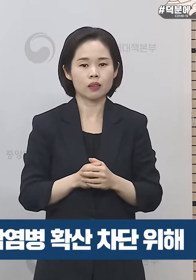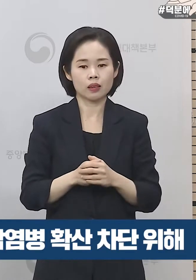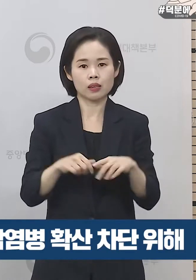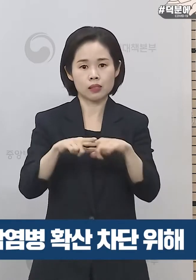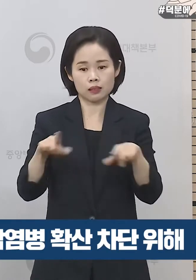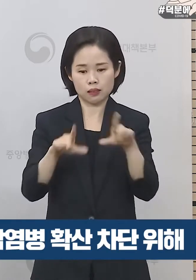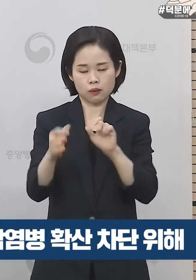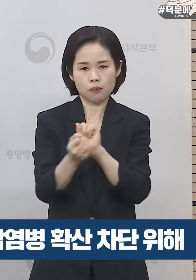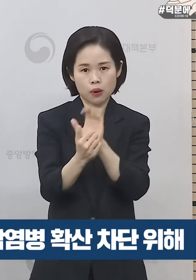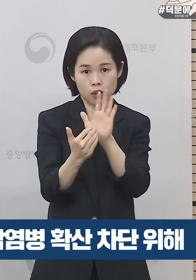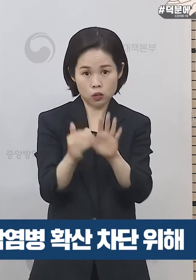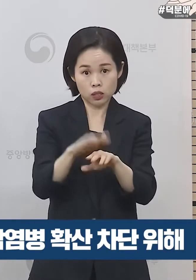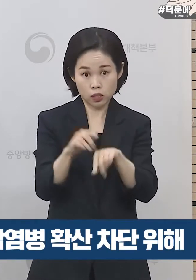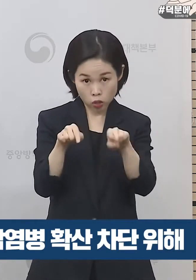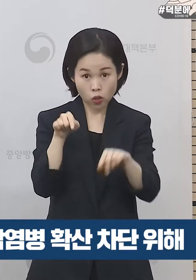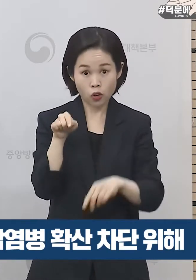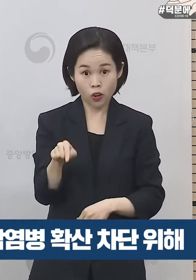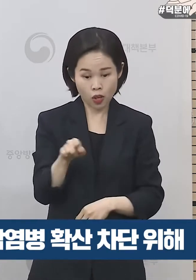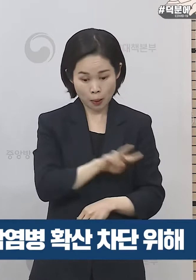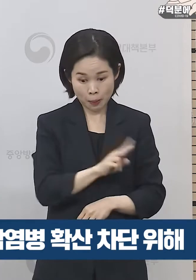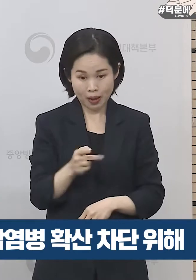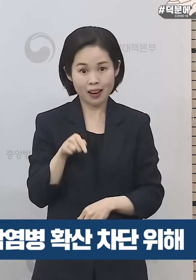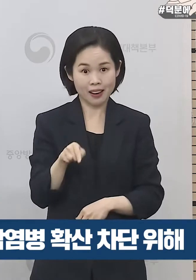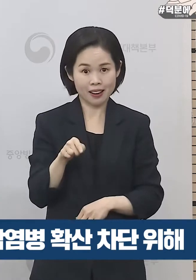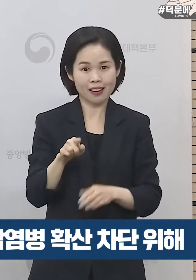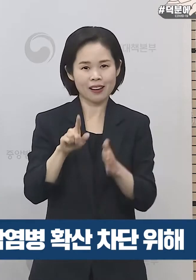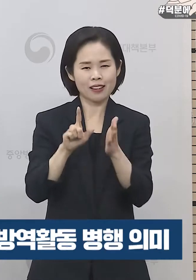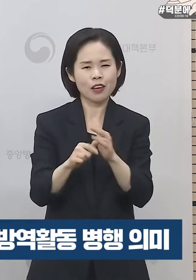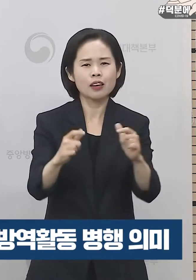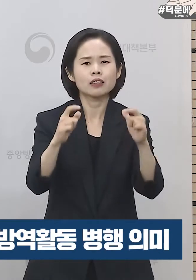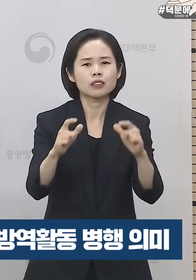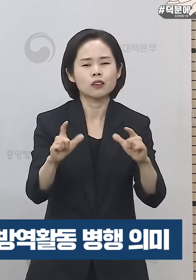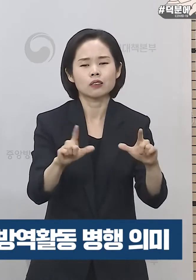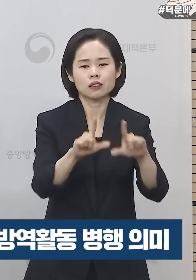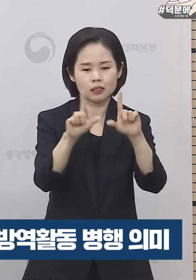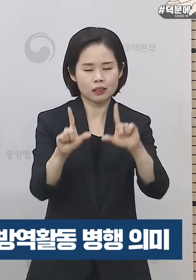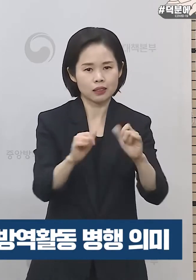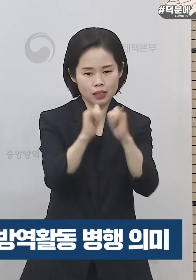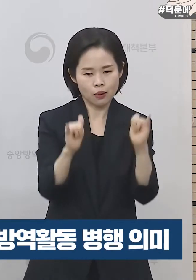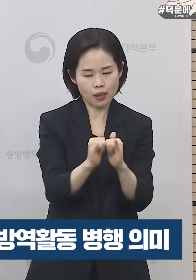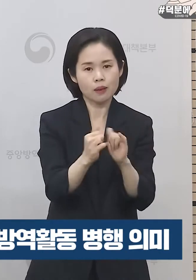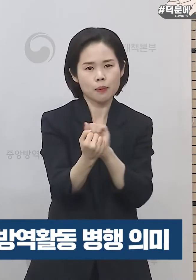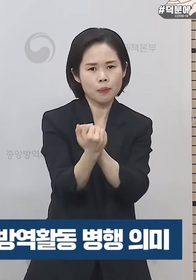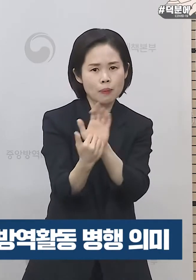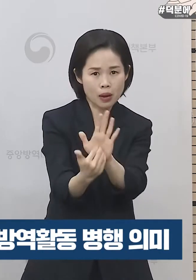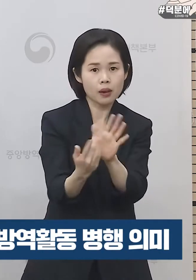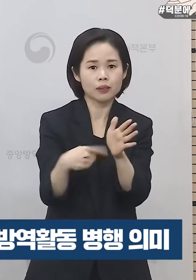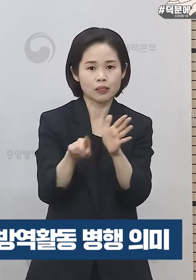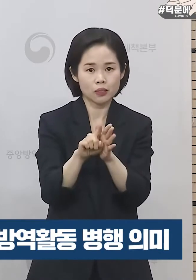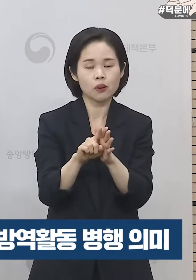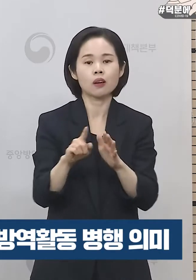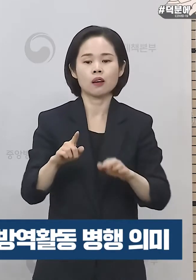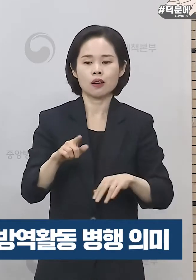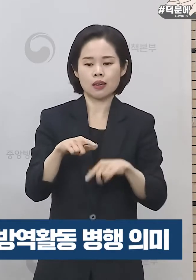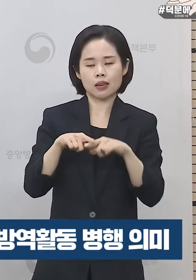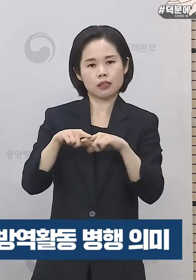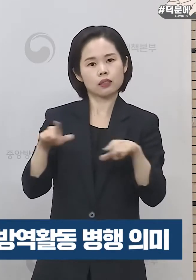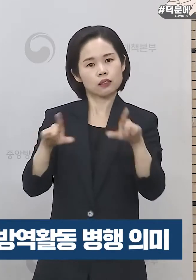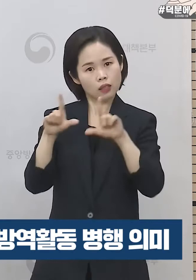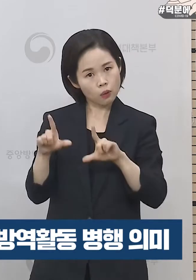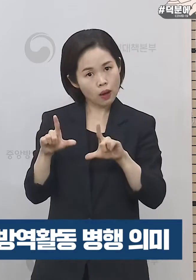전화는 지역사회 감염병 확산을 차단하기 위해 일상적인 사회 경제 활동을 0 해 나가는